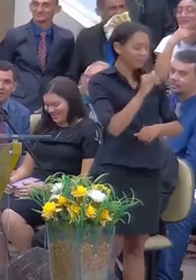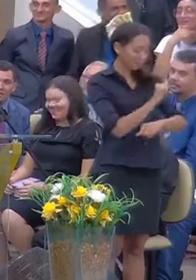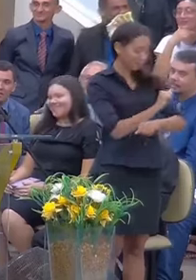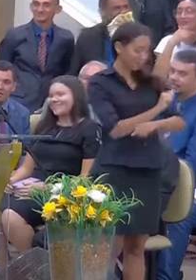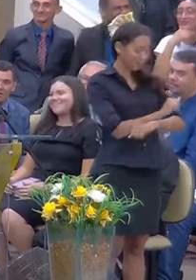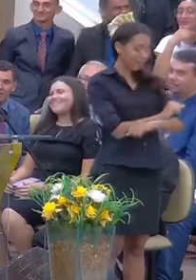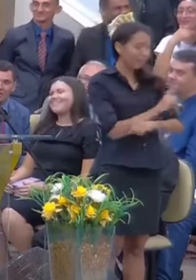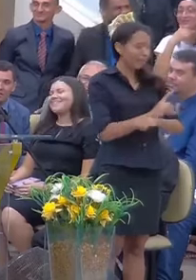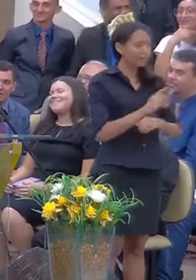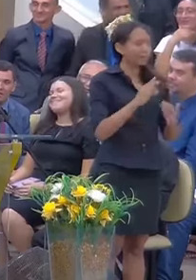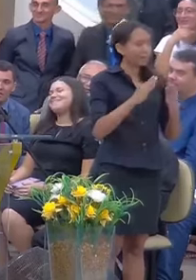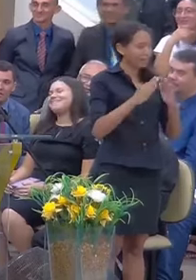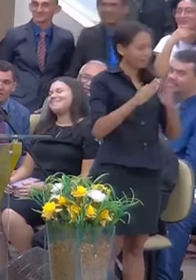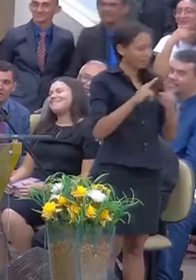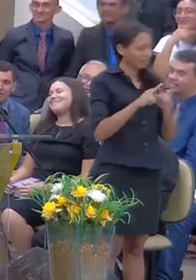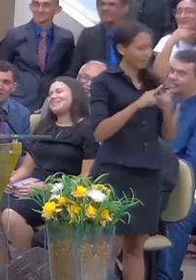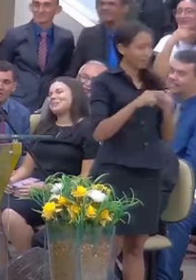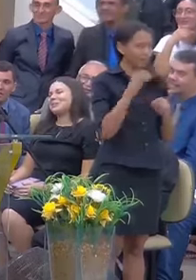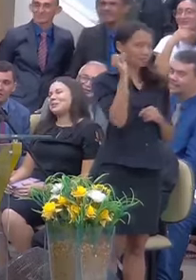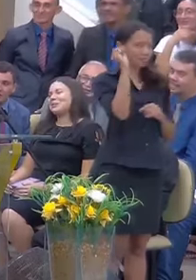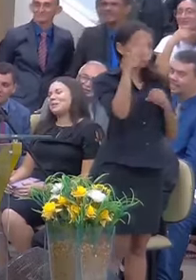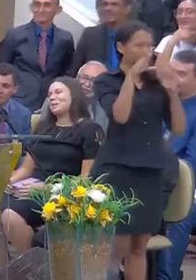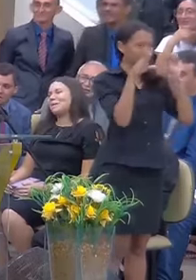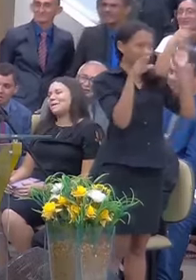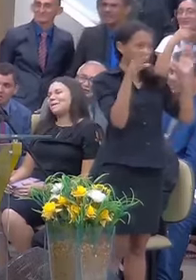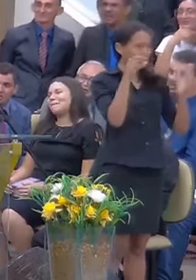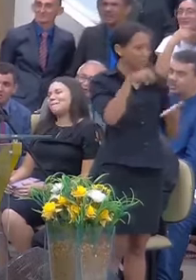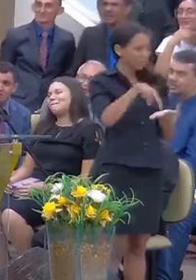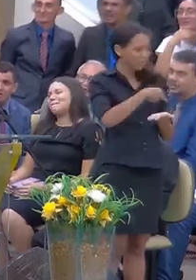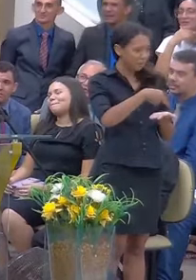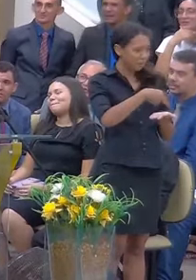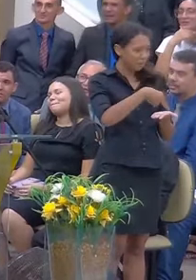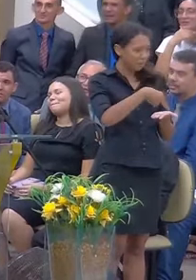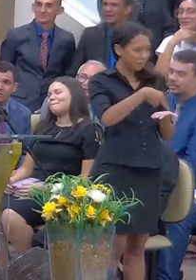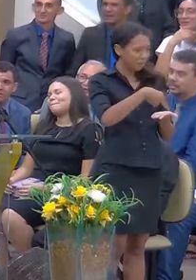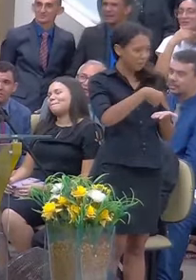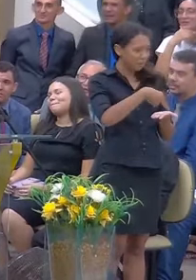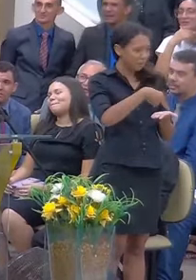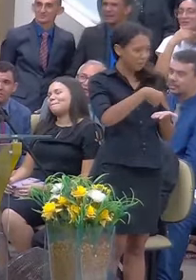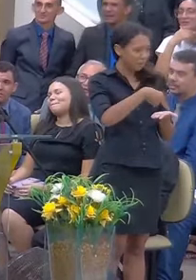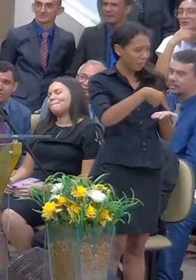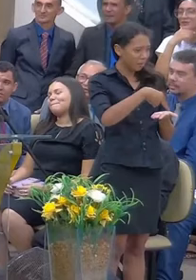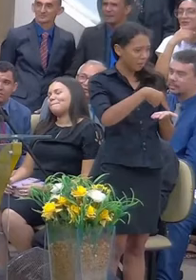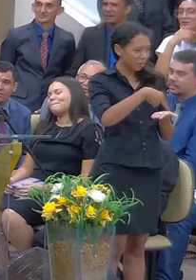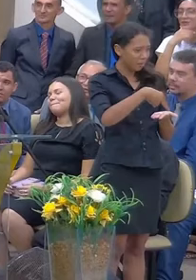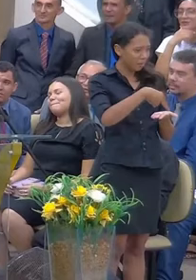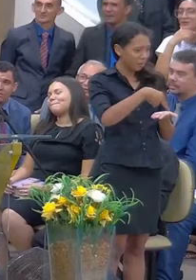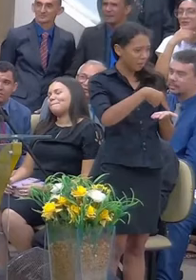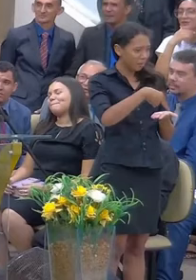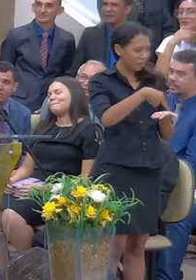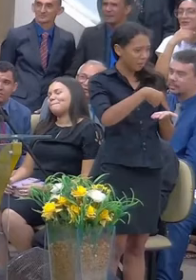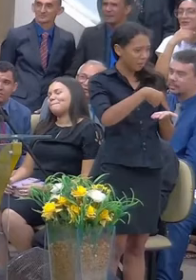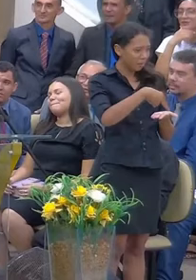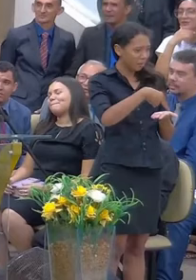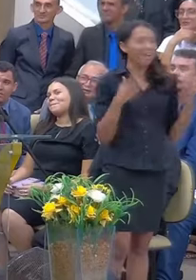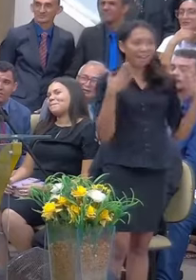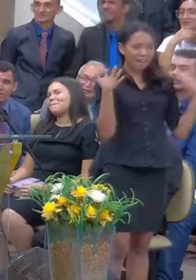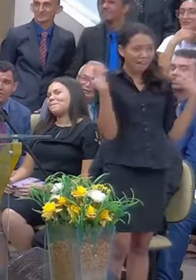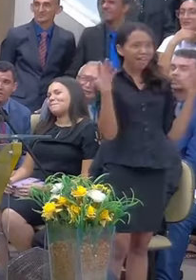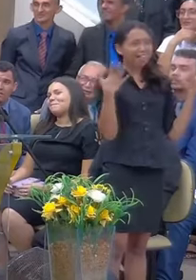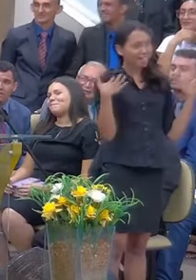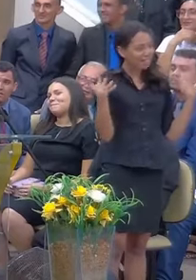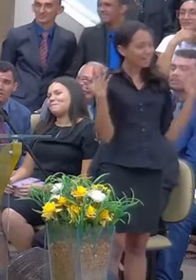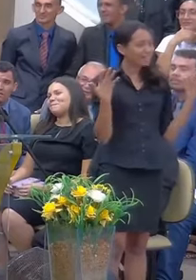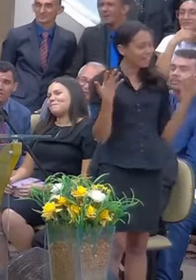fui. E aí começou a dançar, irmão, mas lá tinha alegria, assim,